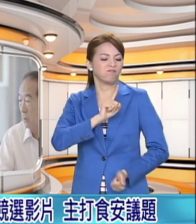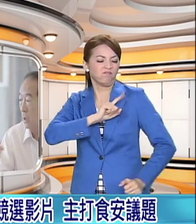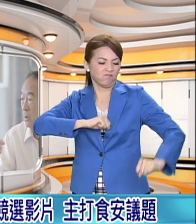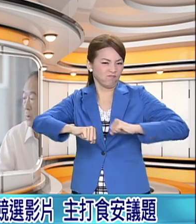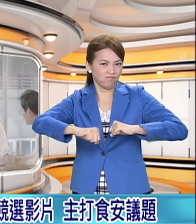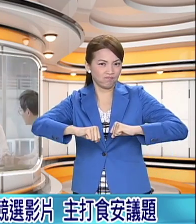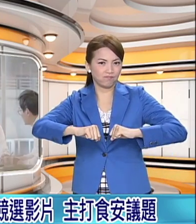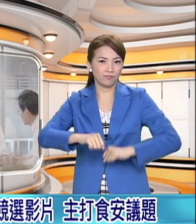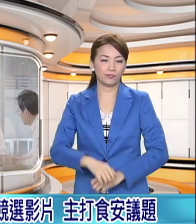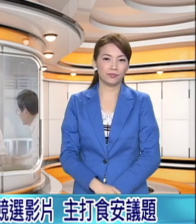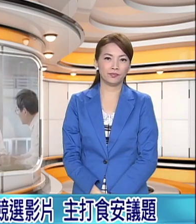人民的角色中缺席。